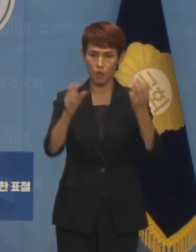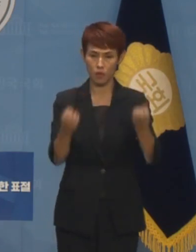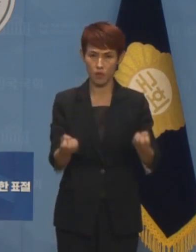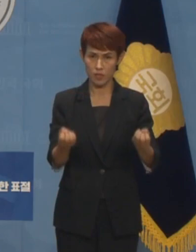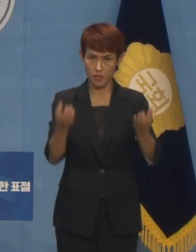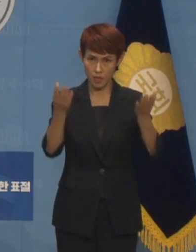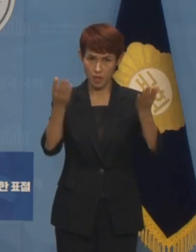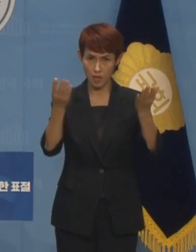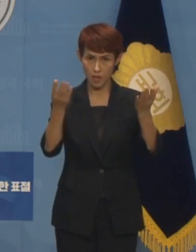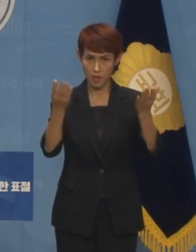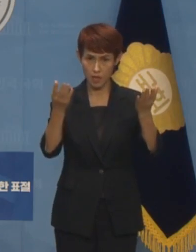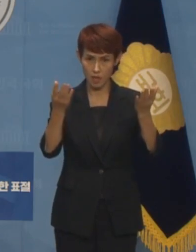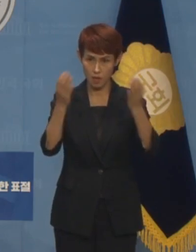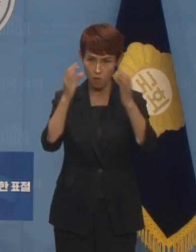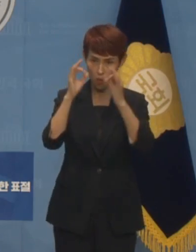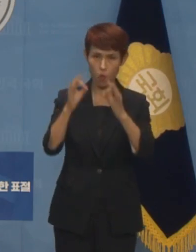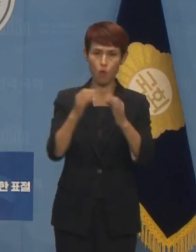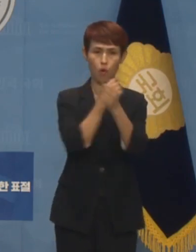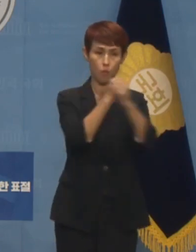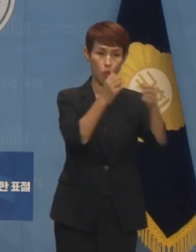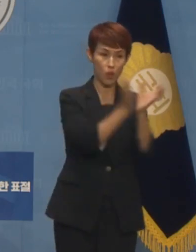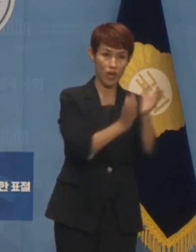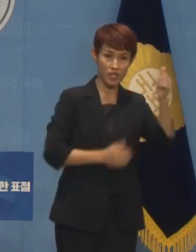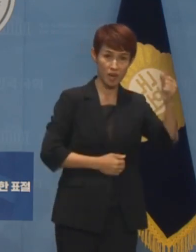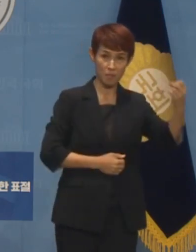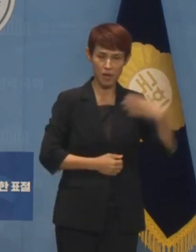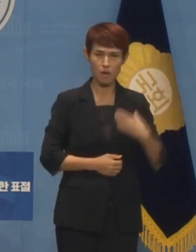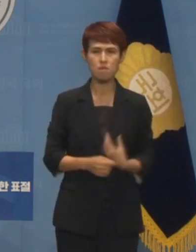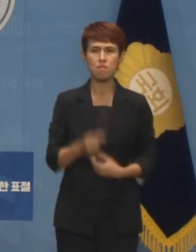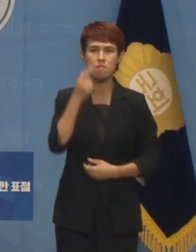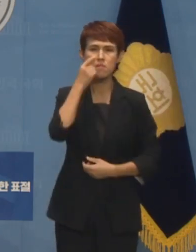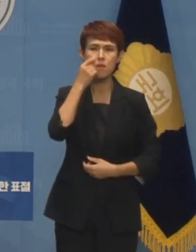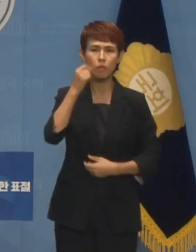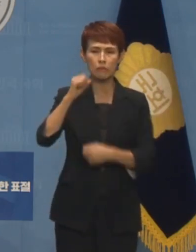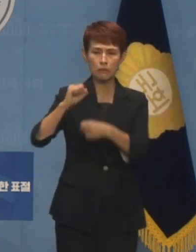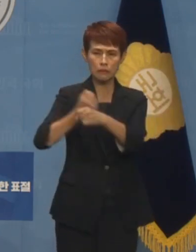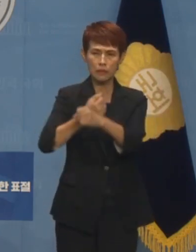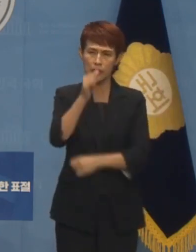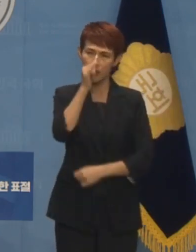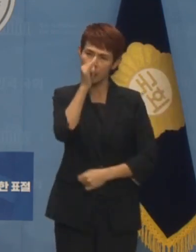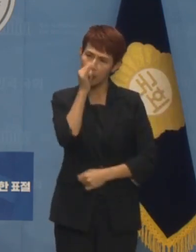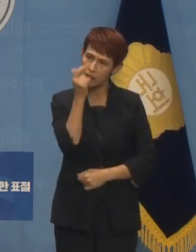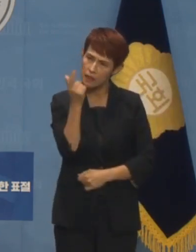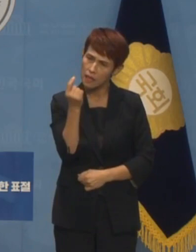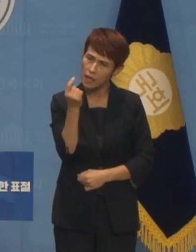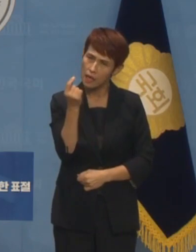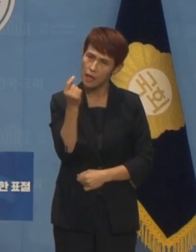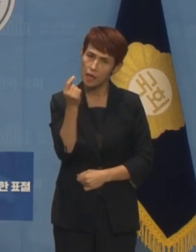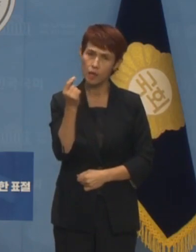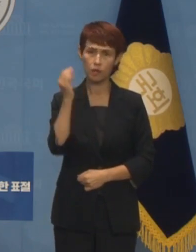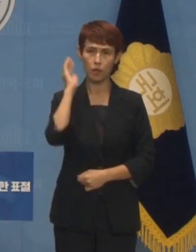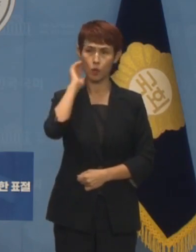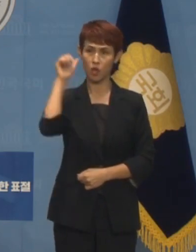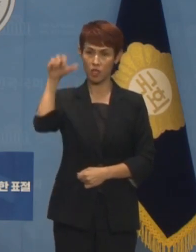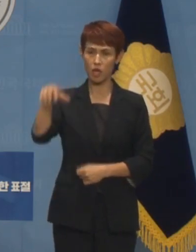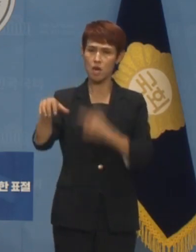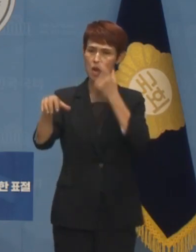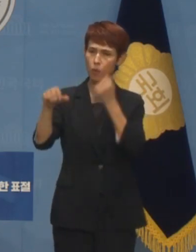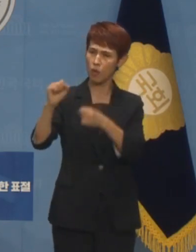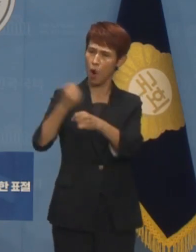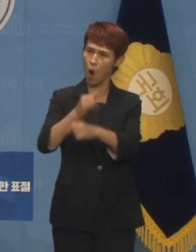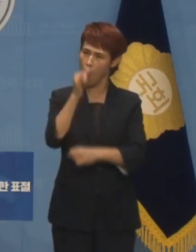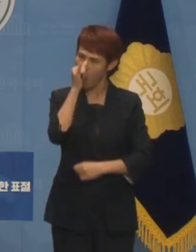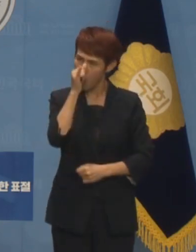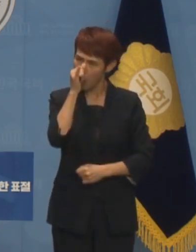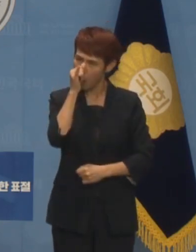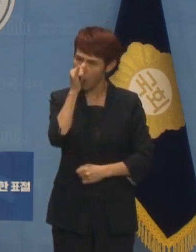두고 광복회장은 일본의 밀정이 다 있는 것 같다, 대통령실에 일본의 밀정이 다 있는 것